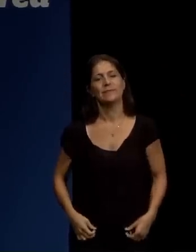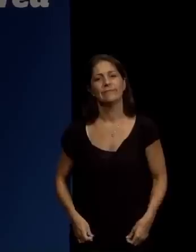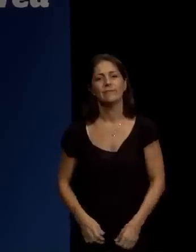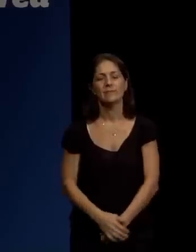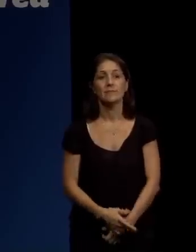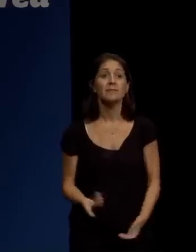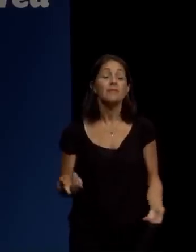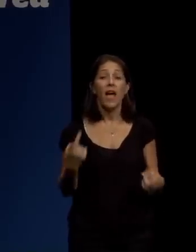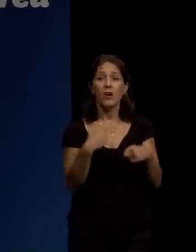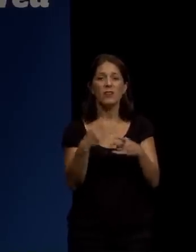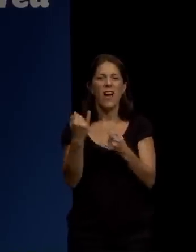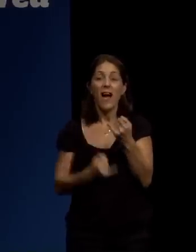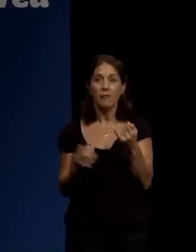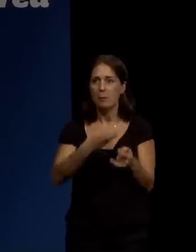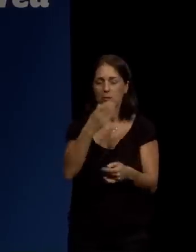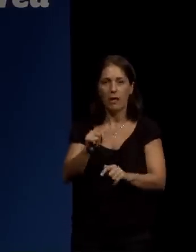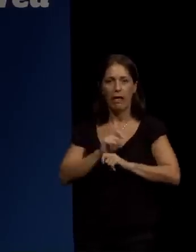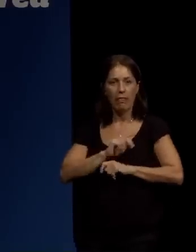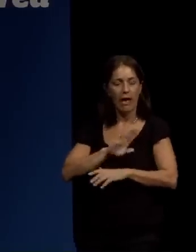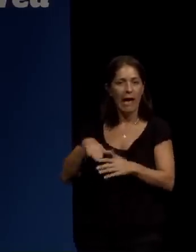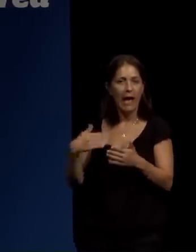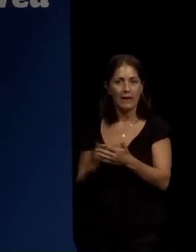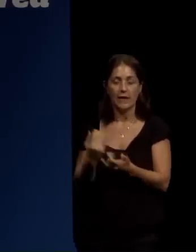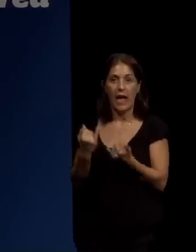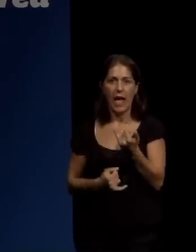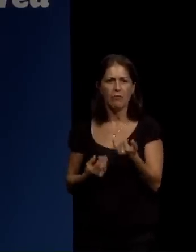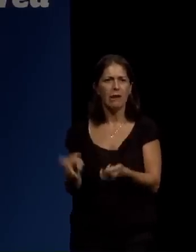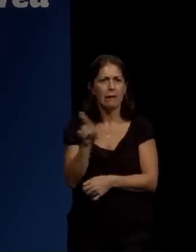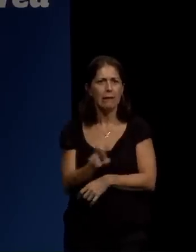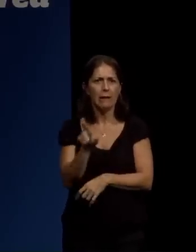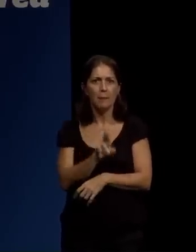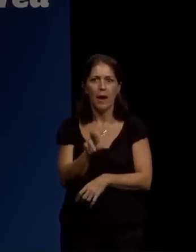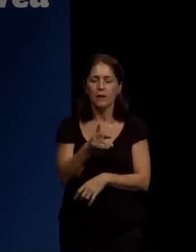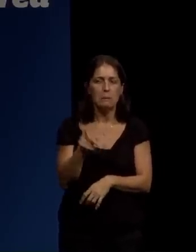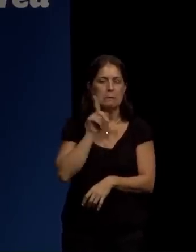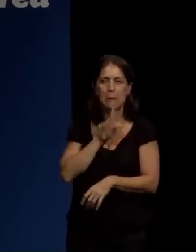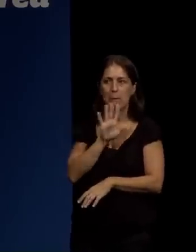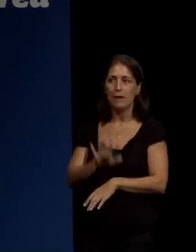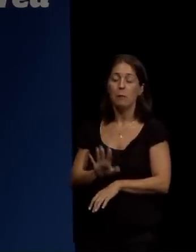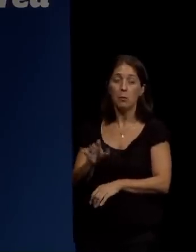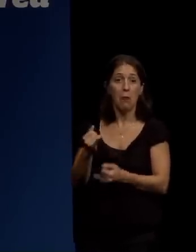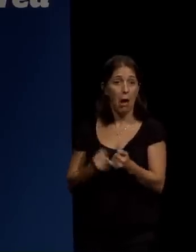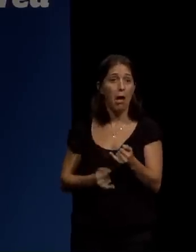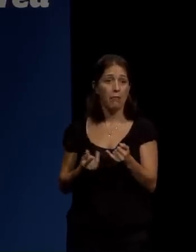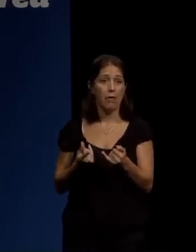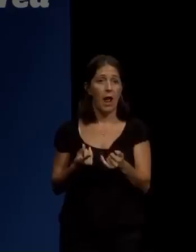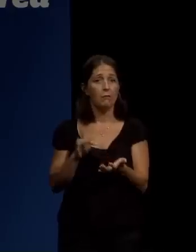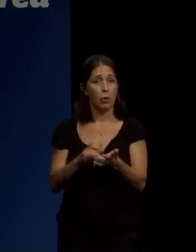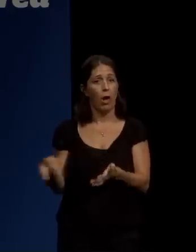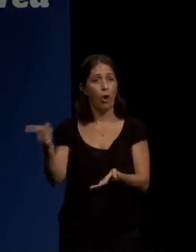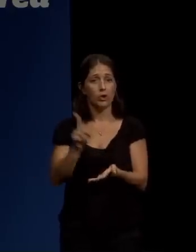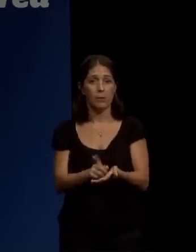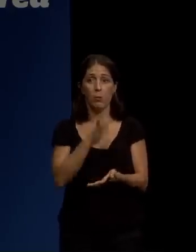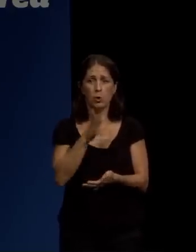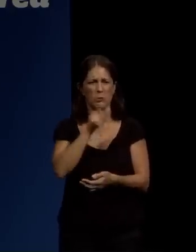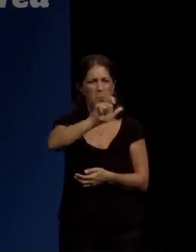Hai cousas que de tanta vergoña que dan, parece mentira que podan volver a ser repetidas. E, sin embargo, volvemos a saber repetidas. Porque hai xente